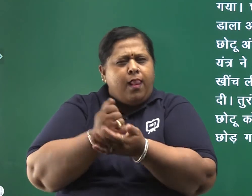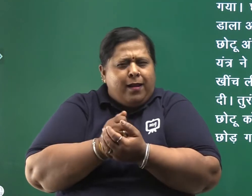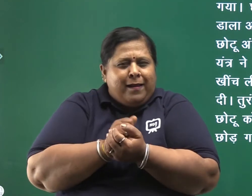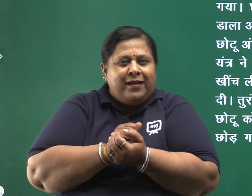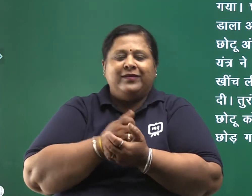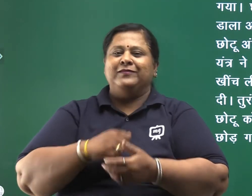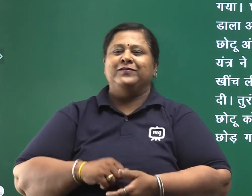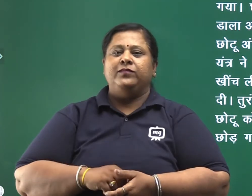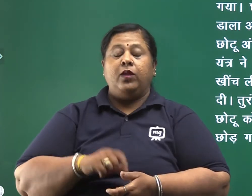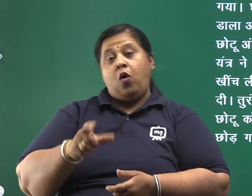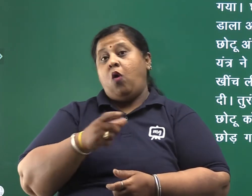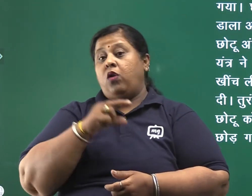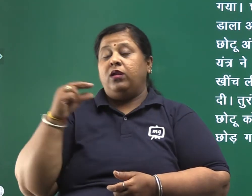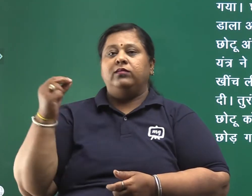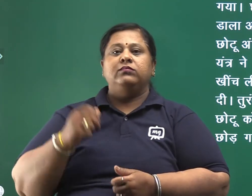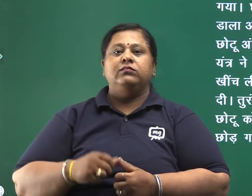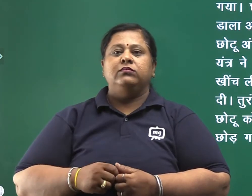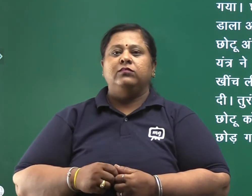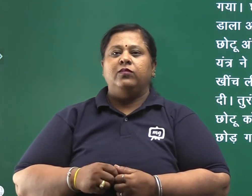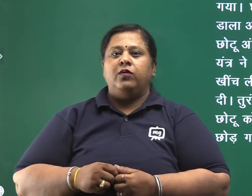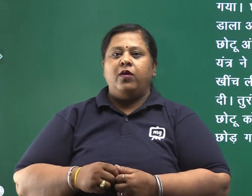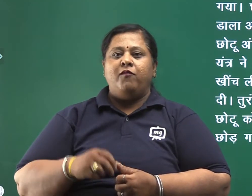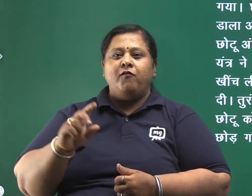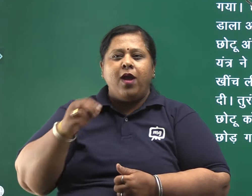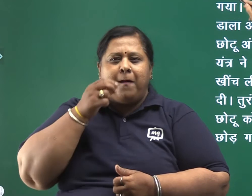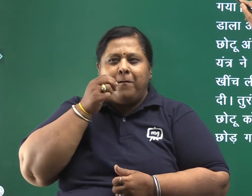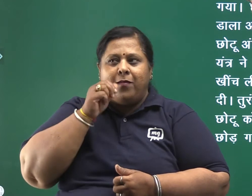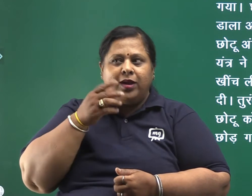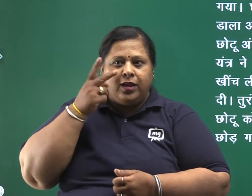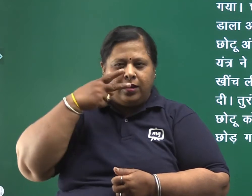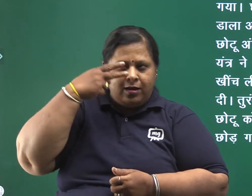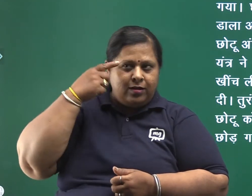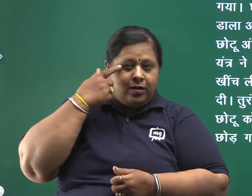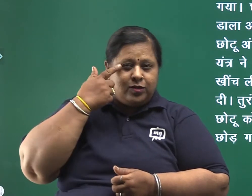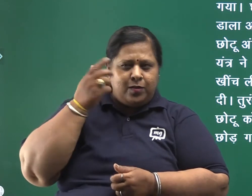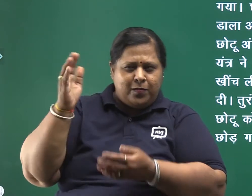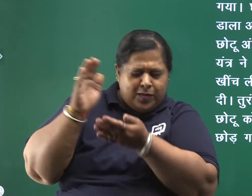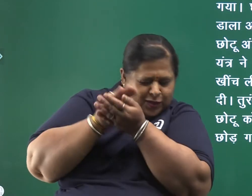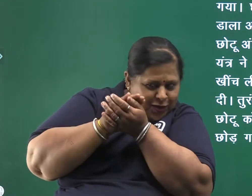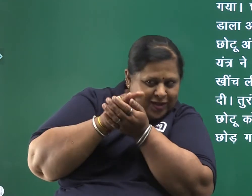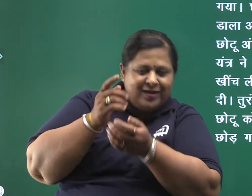लग गया और वह पापा की नज़र बचाकर